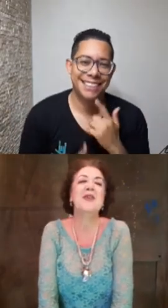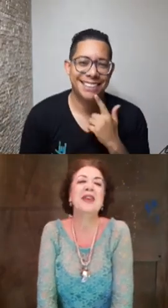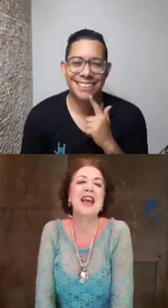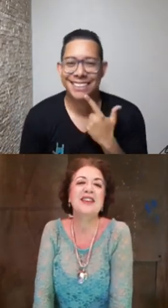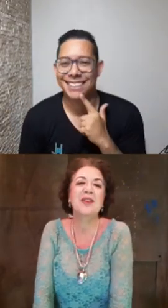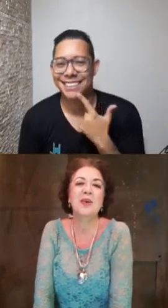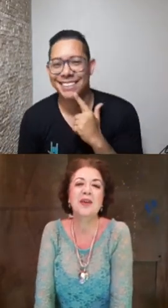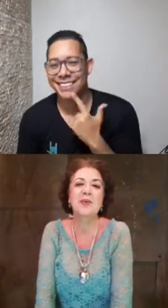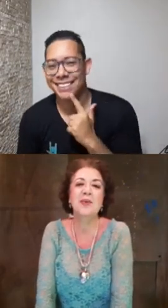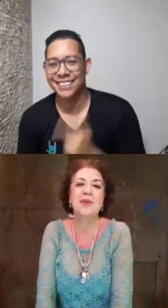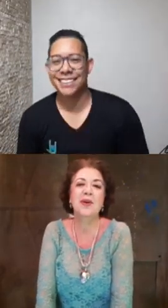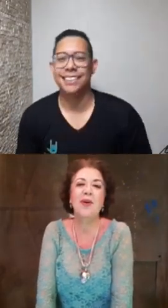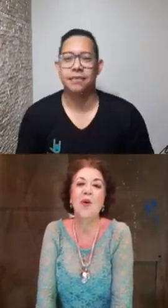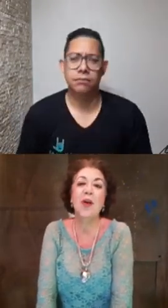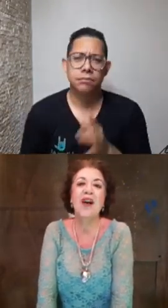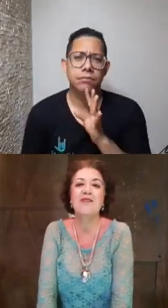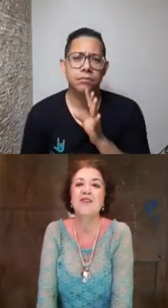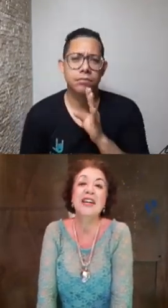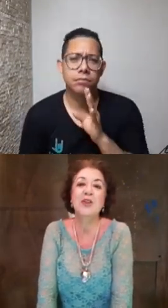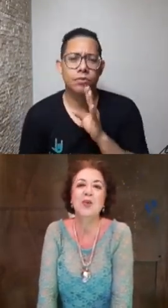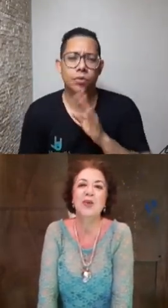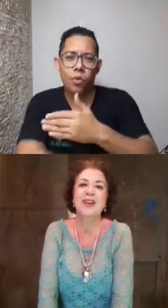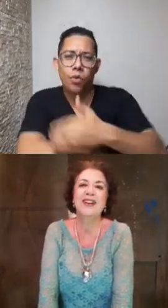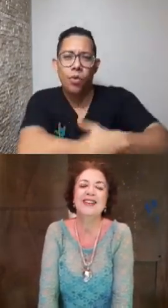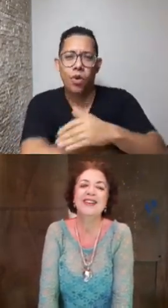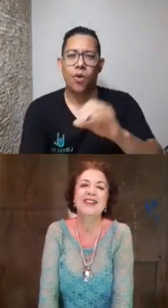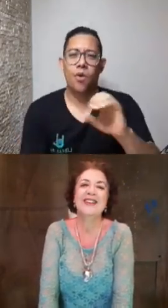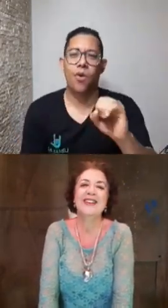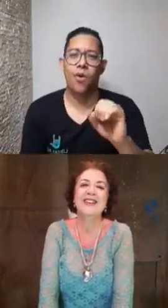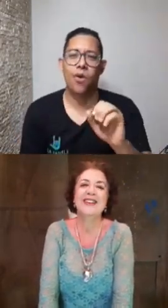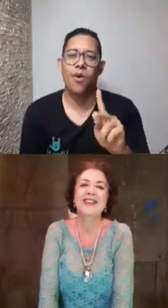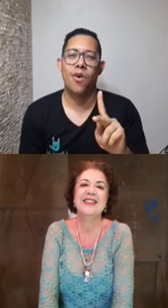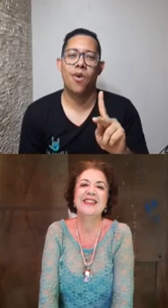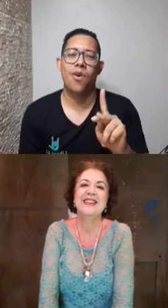Vocês conhecem o rio Okavango?